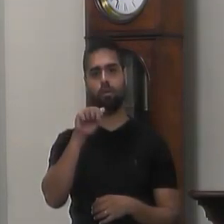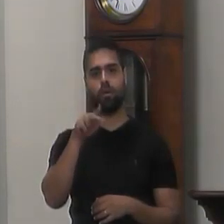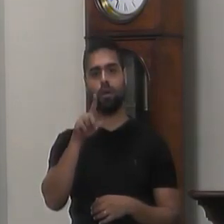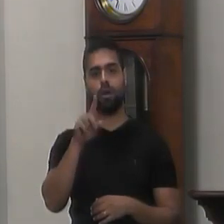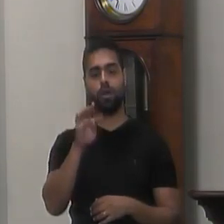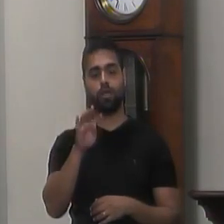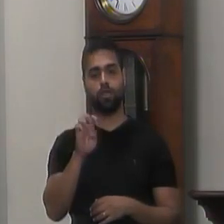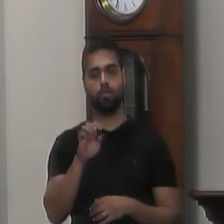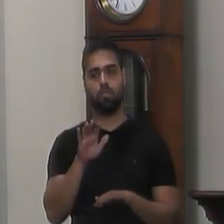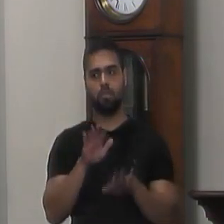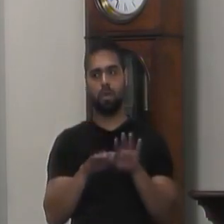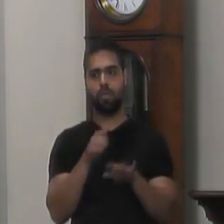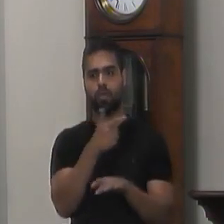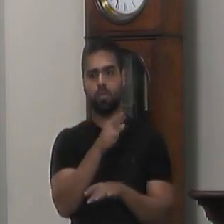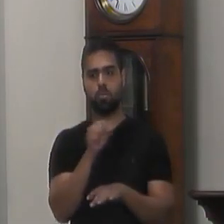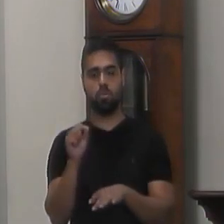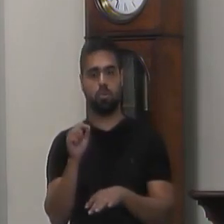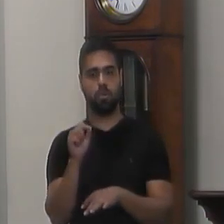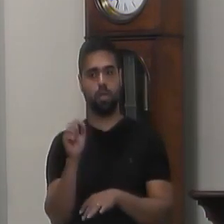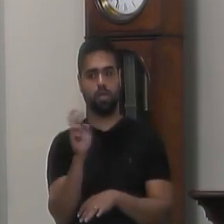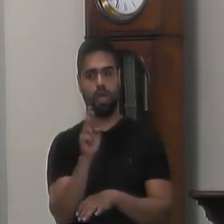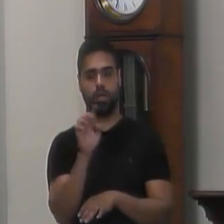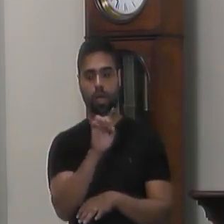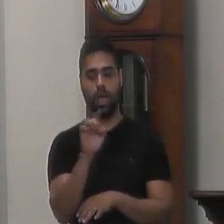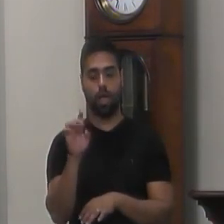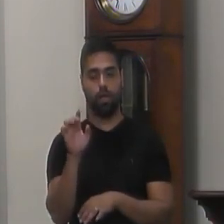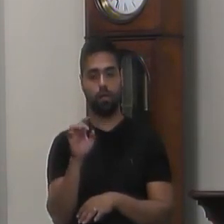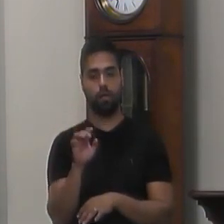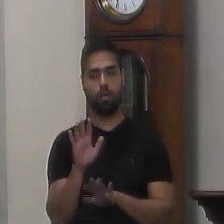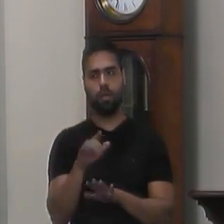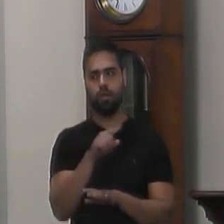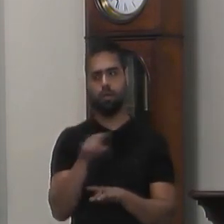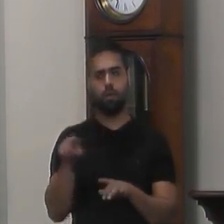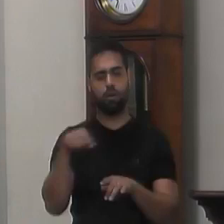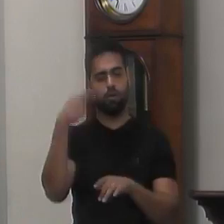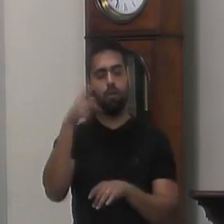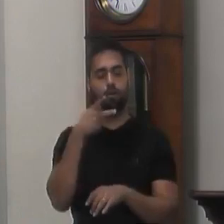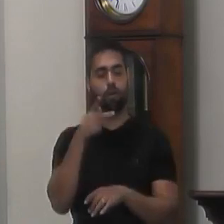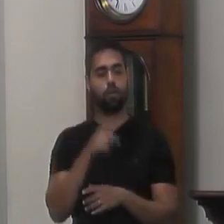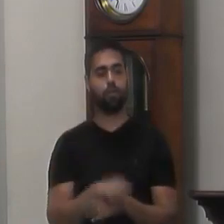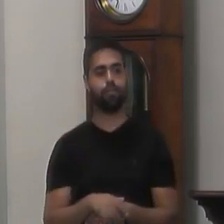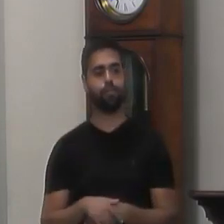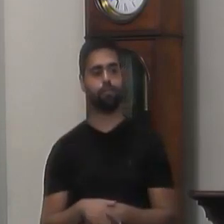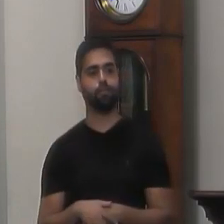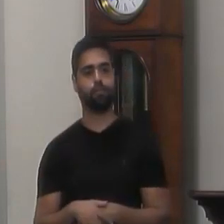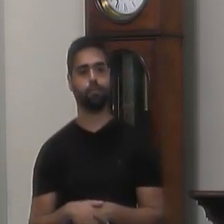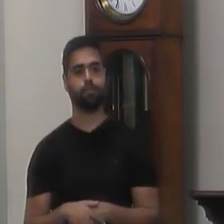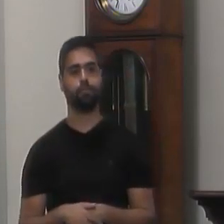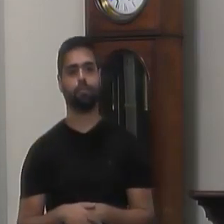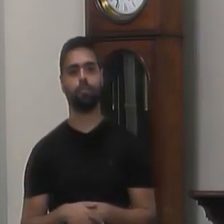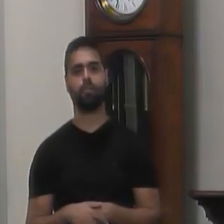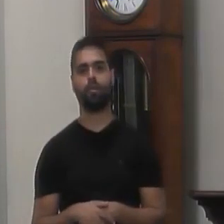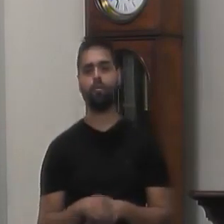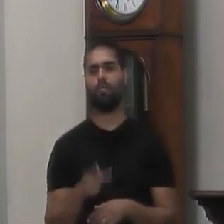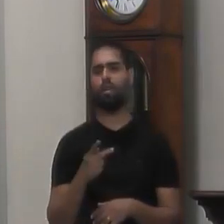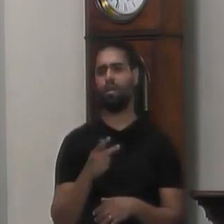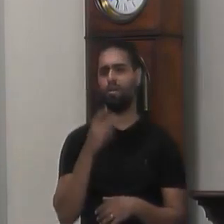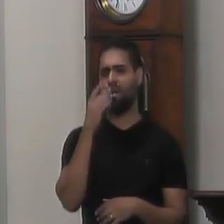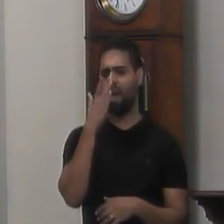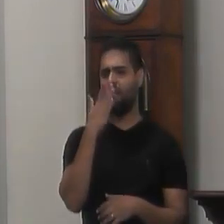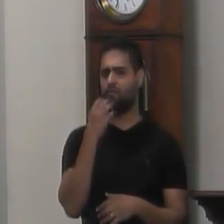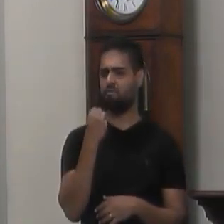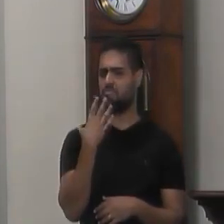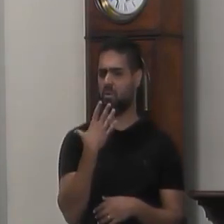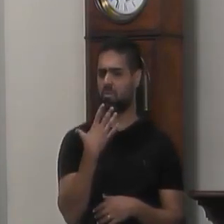cada um. Não sei se eles ganharam dinheiro. Até agora, mas na semana que vem eu falo. Mas falar que o carnaval foi bom,